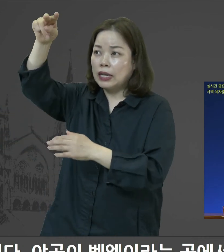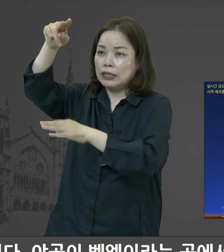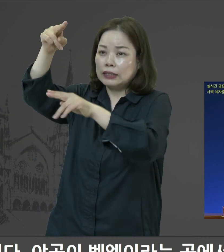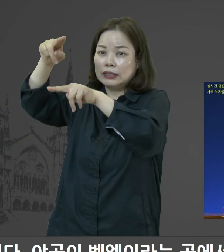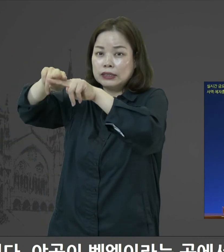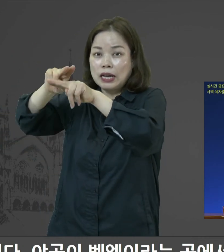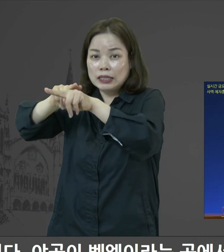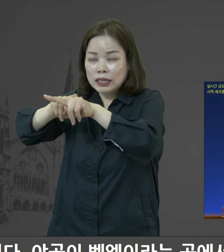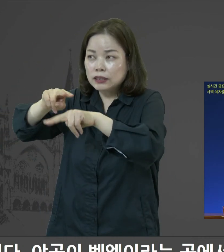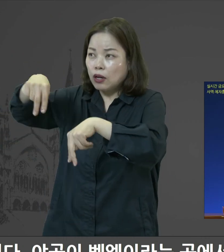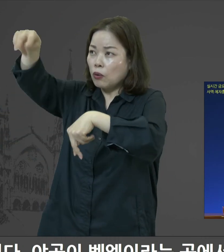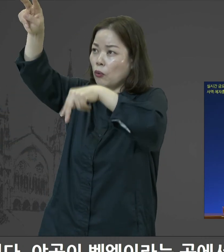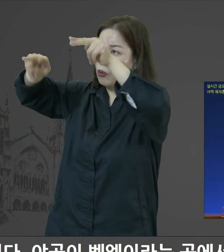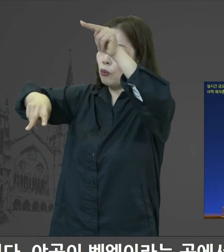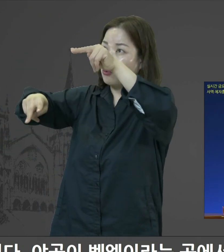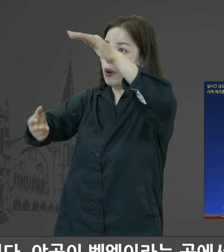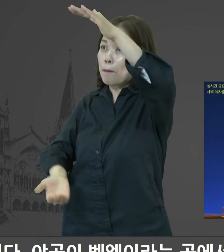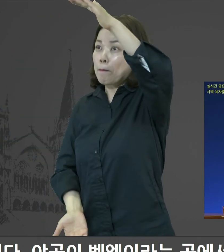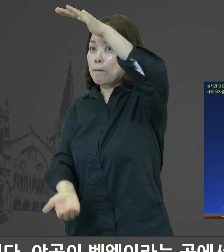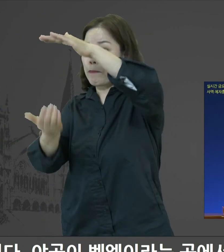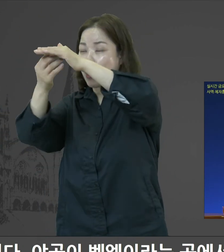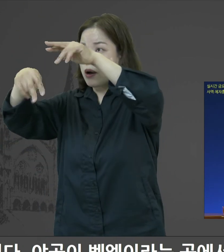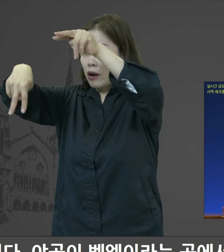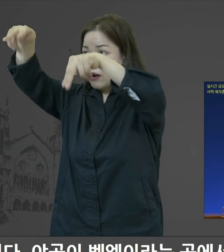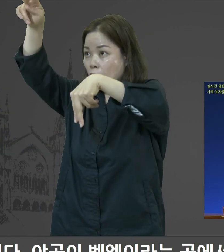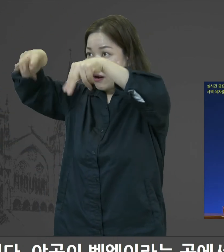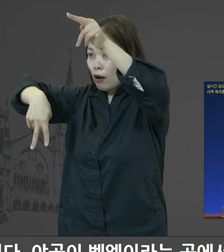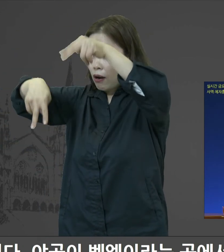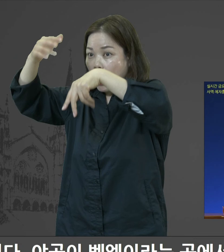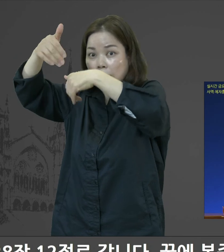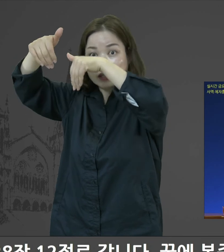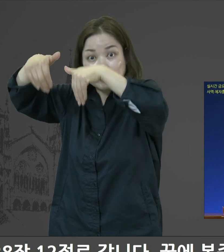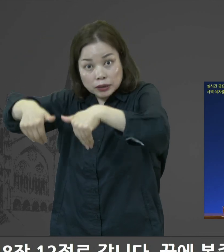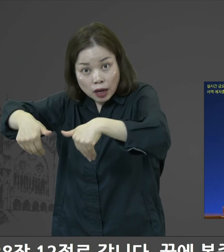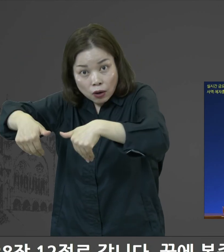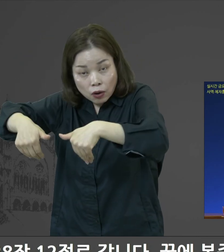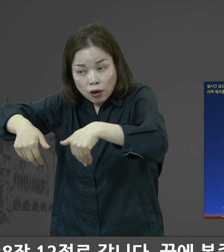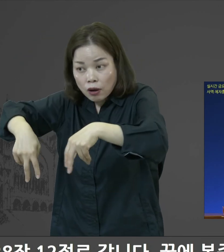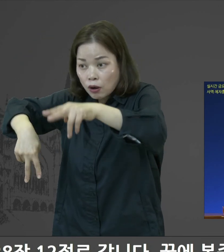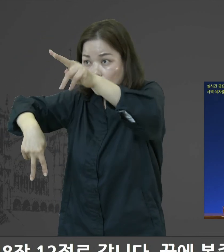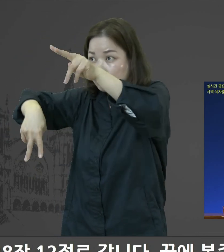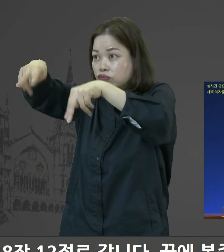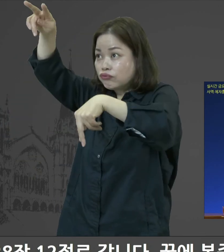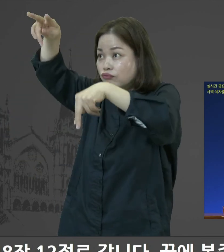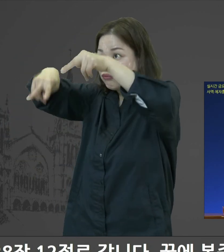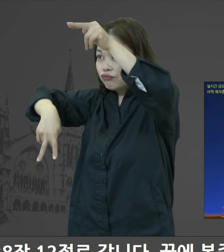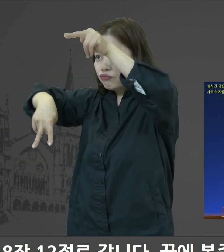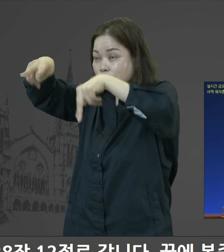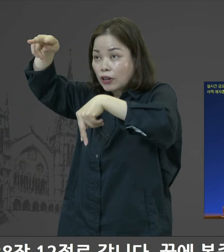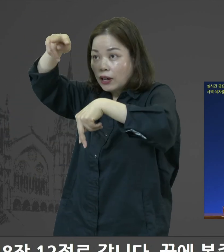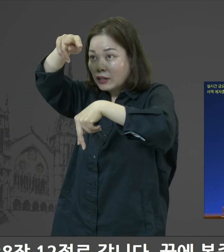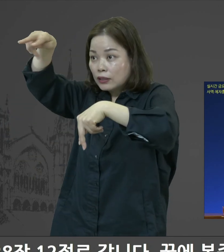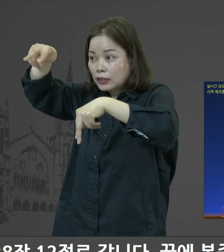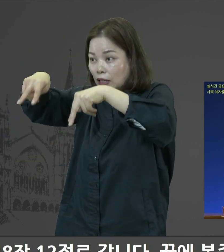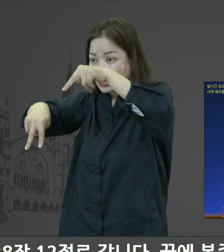그 꼭대기가 하늘에 닿았고 또 본즉 하나님의 사자들이 그 위에서 오르락 내리락 하고.